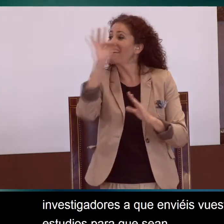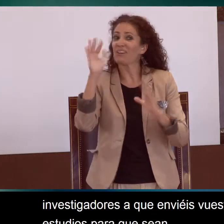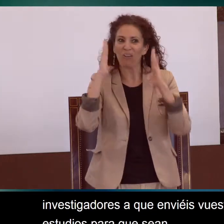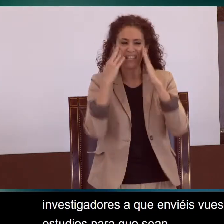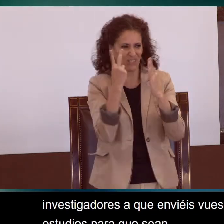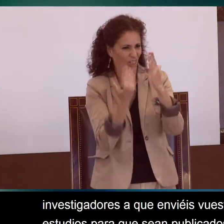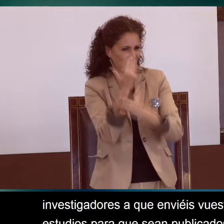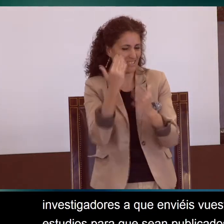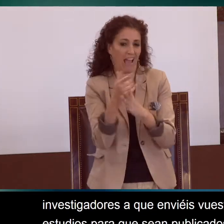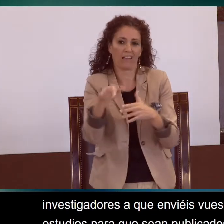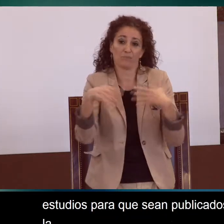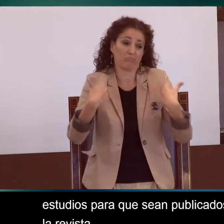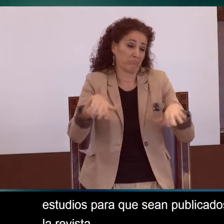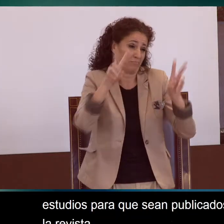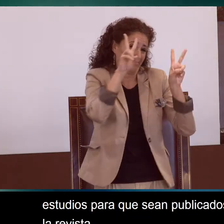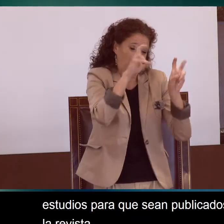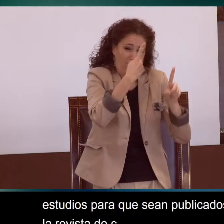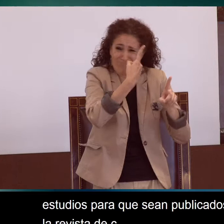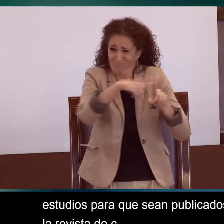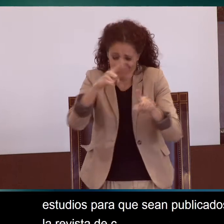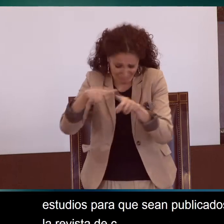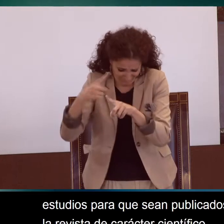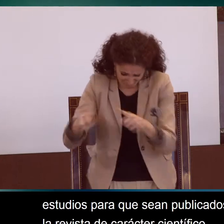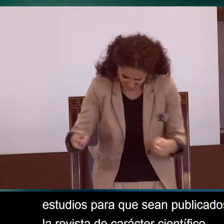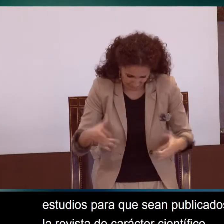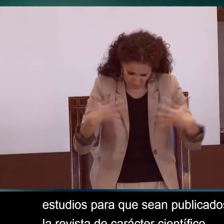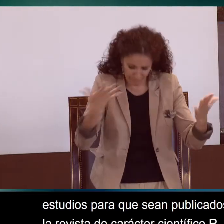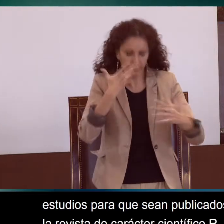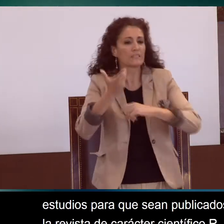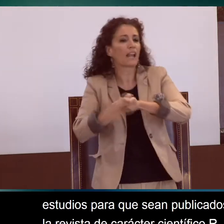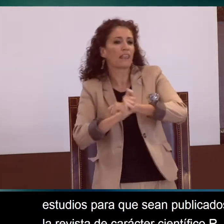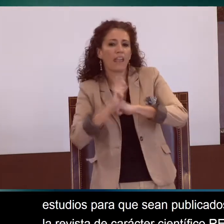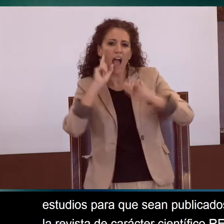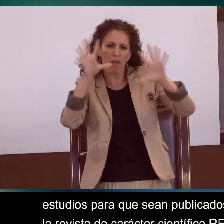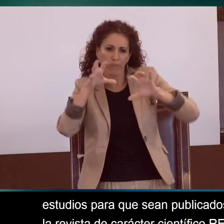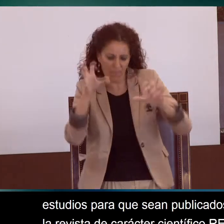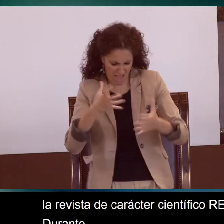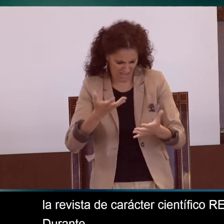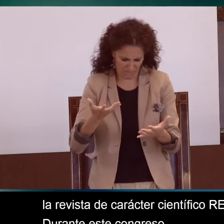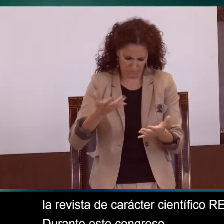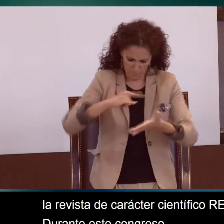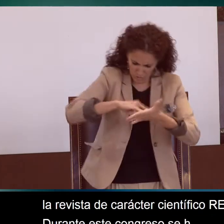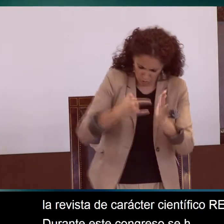Durante este congreso se han presentado diferentes temas. Hemos hablado de estrategias de aprendizaje,